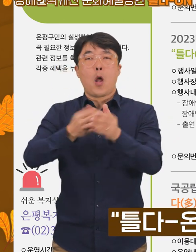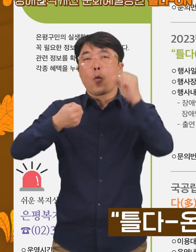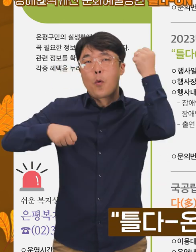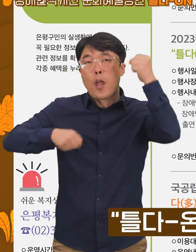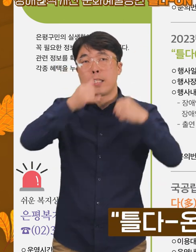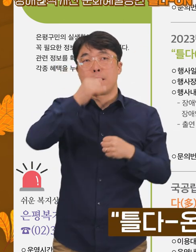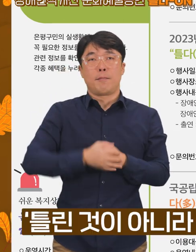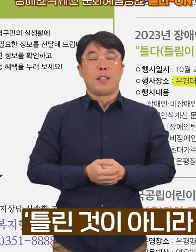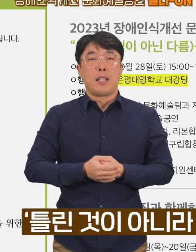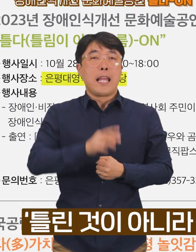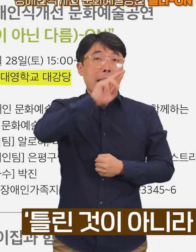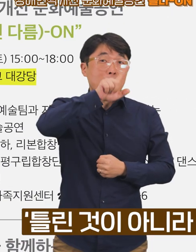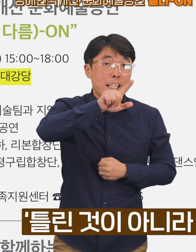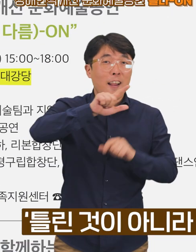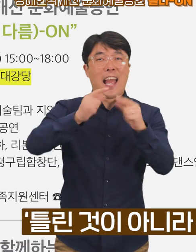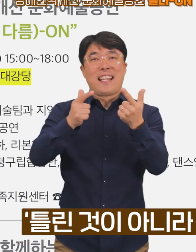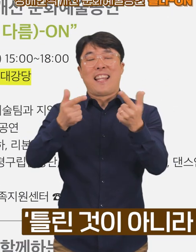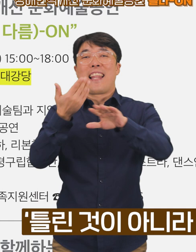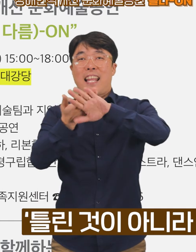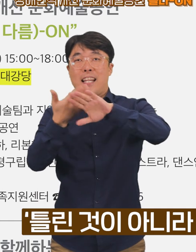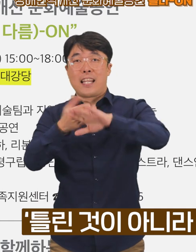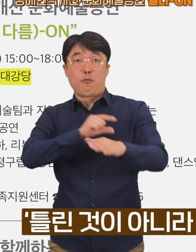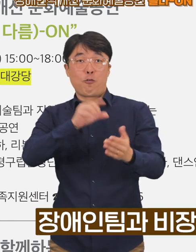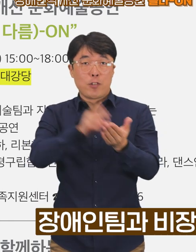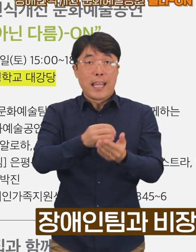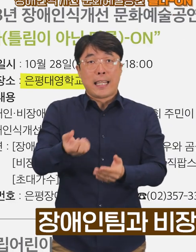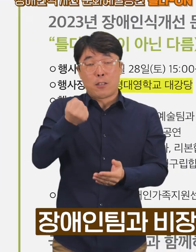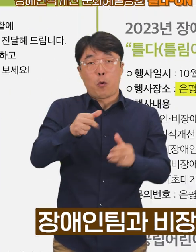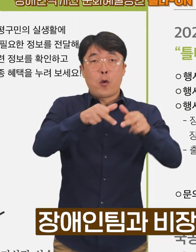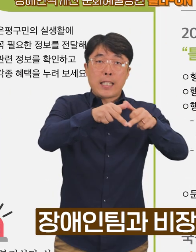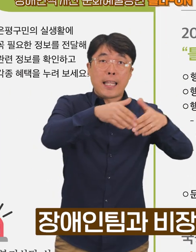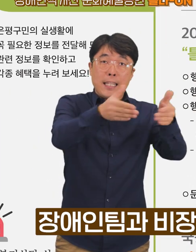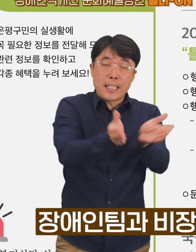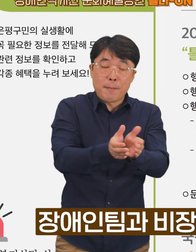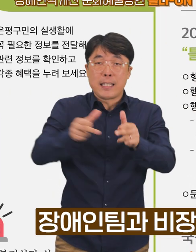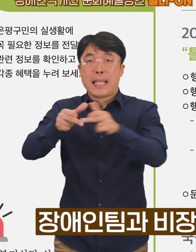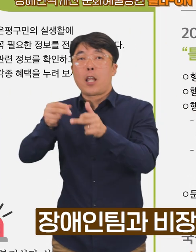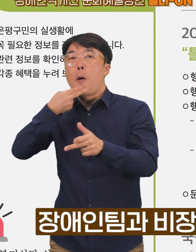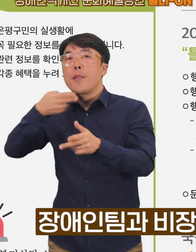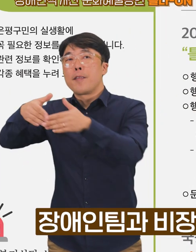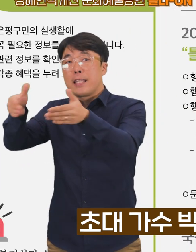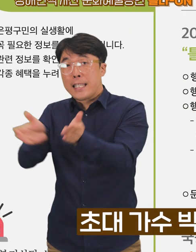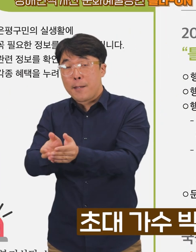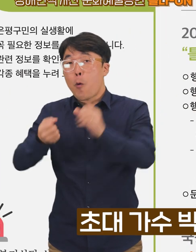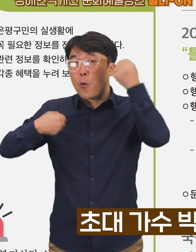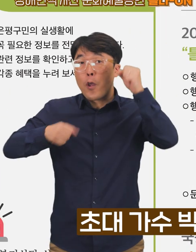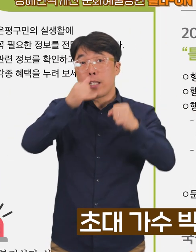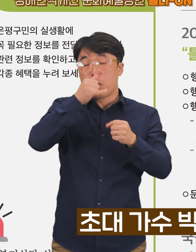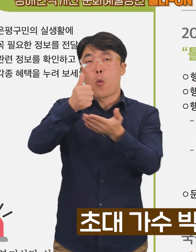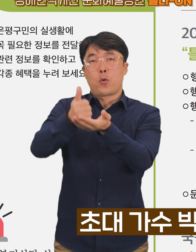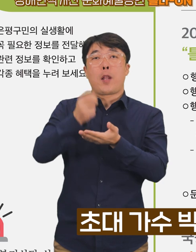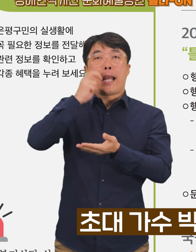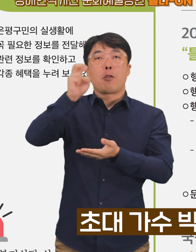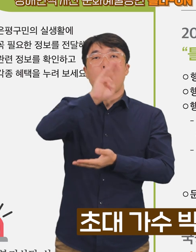열립니다. 틀린 것이 아니라 다른 것이다를 슬로건으로 장애인팀과 비장애인팀의 문화예술 공연과 초대 가수